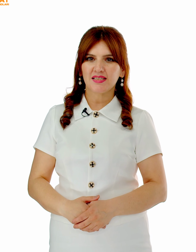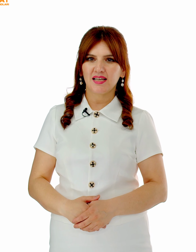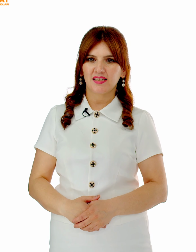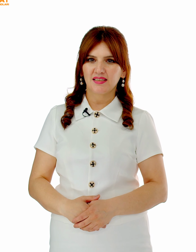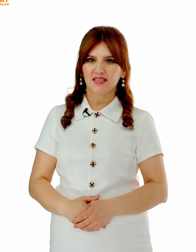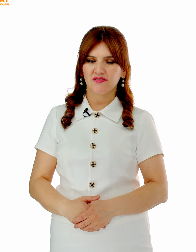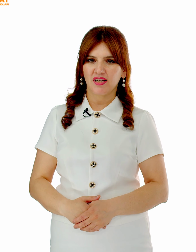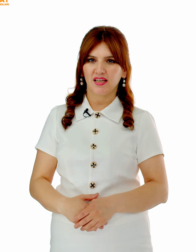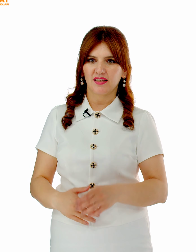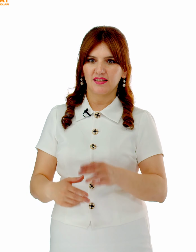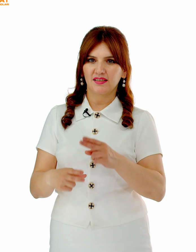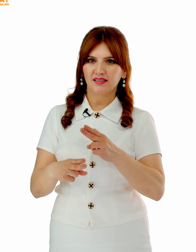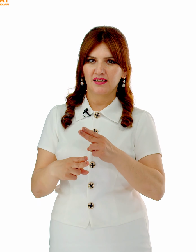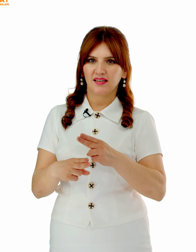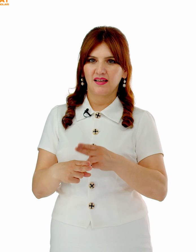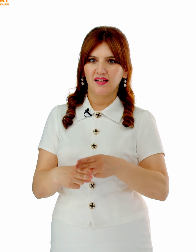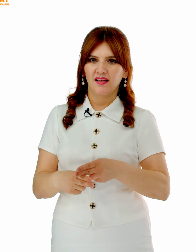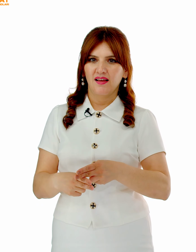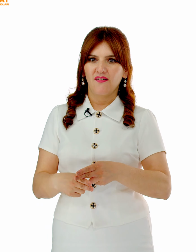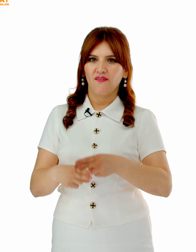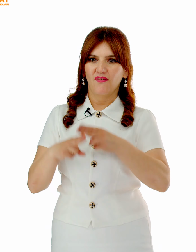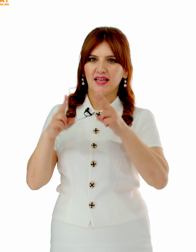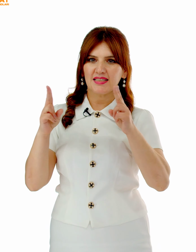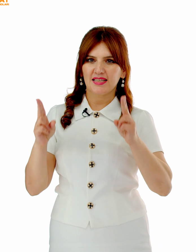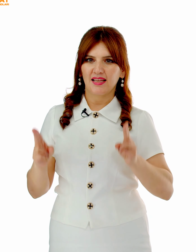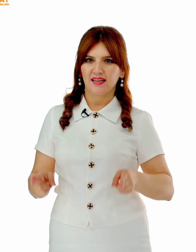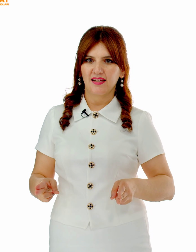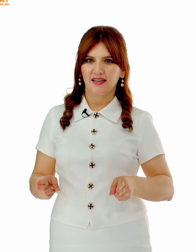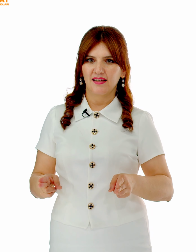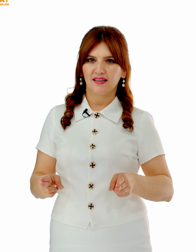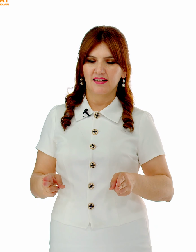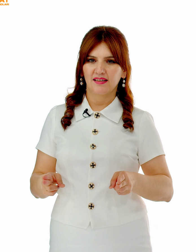Vokzal ikkinchi varianti vokzal.